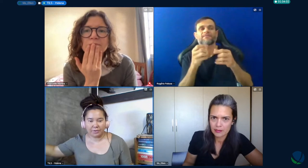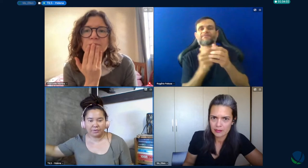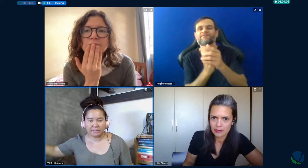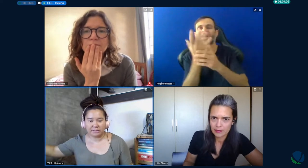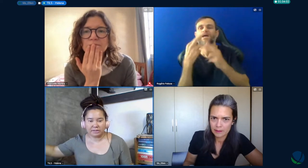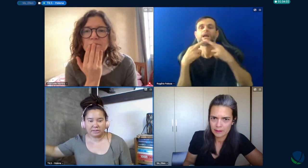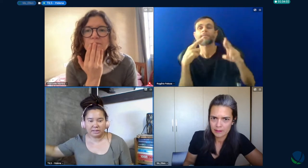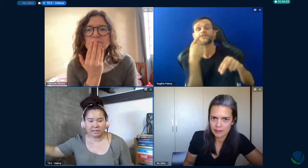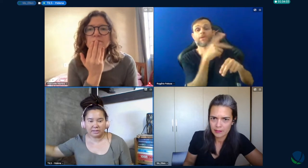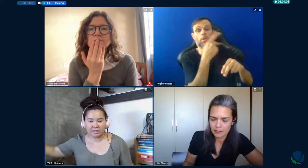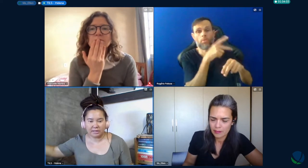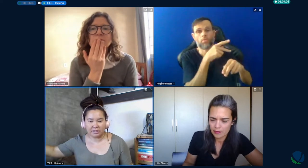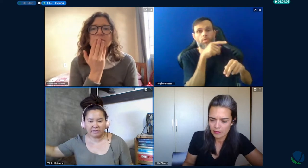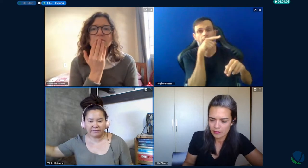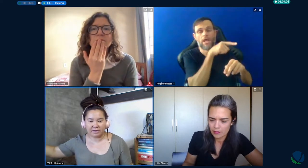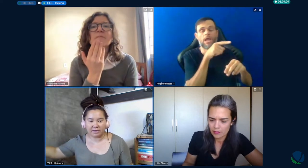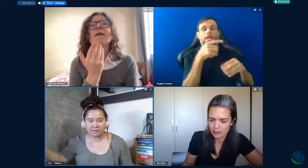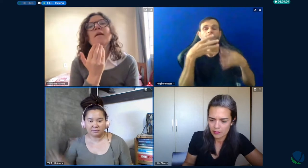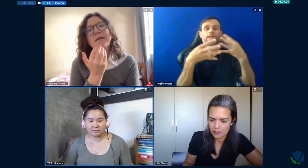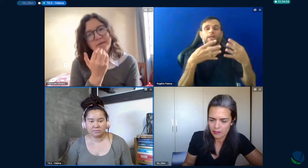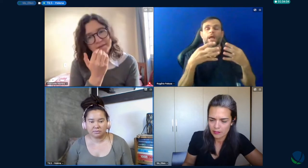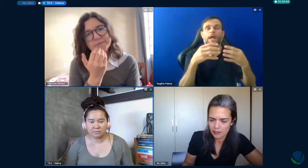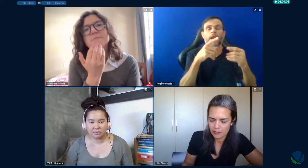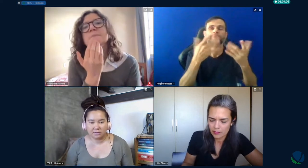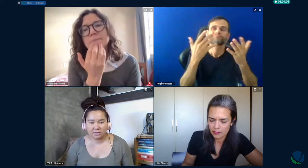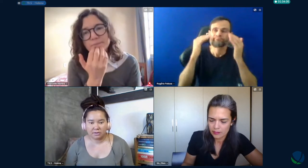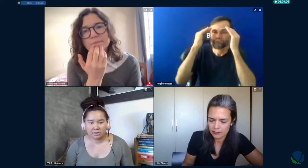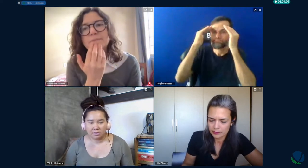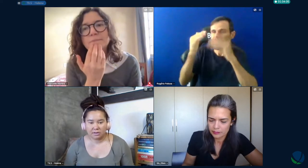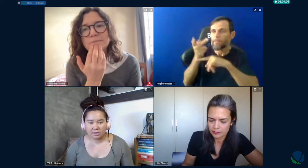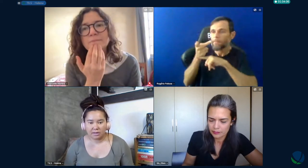É porque o DETRAN, ele fica